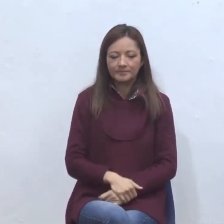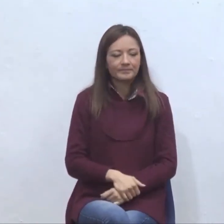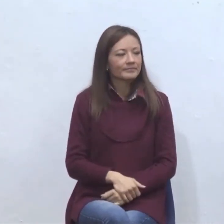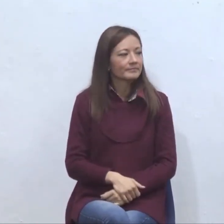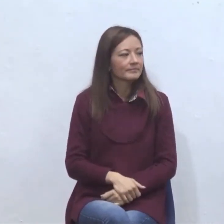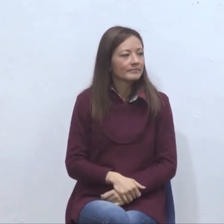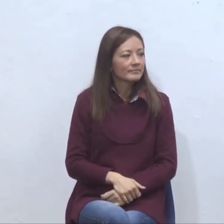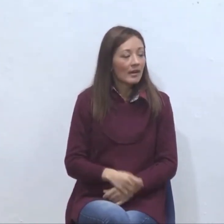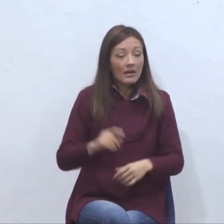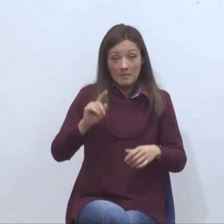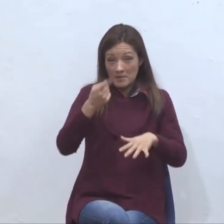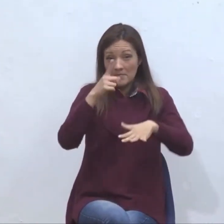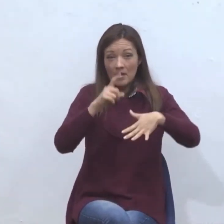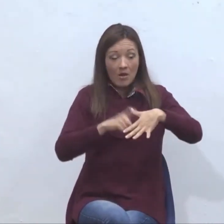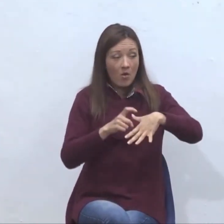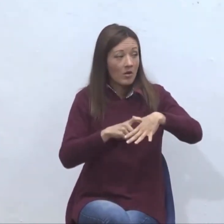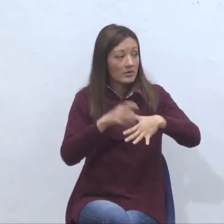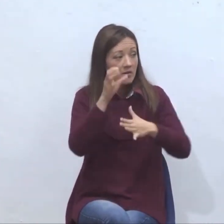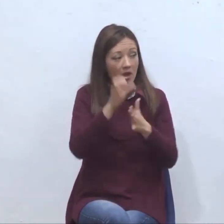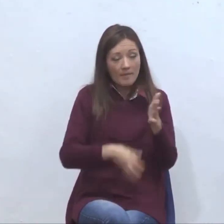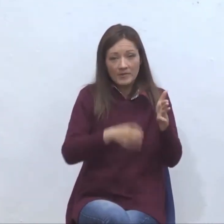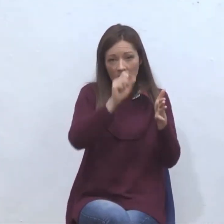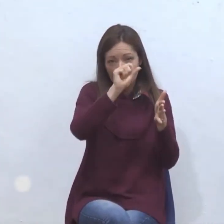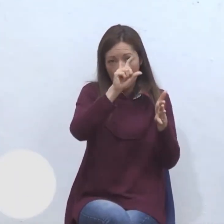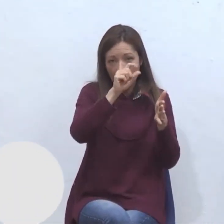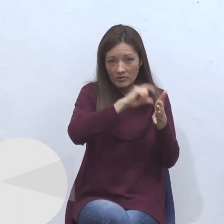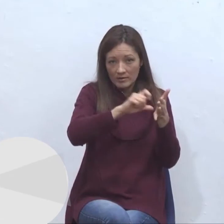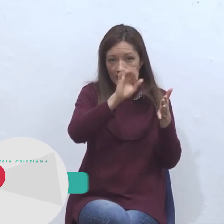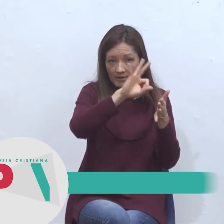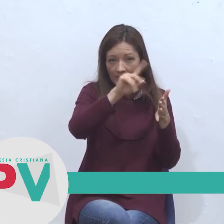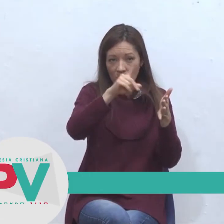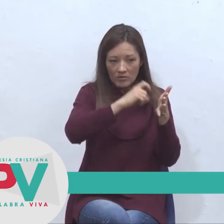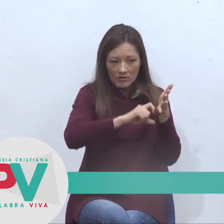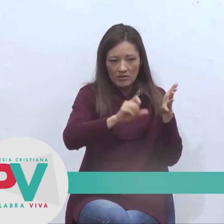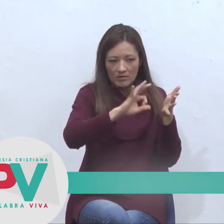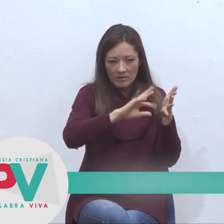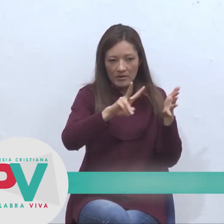vamos ahora a 1 Corintios capítulo 11, versículo 31 y 32.